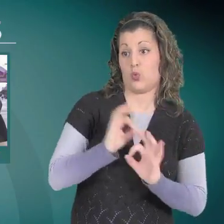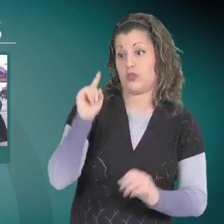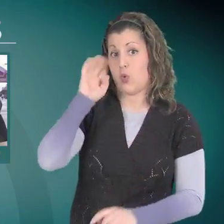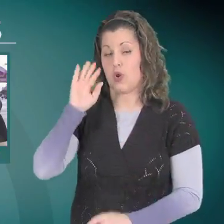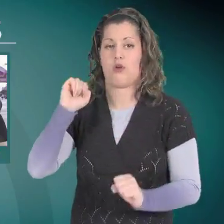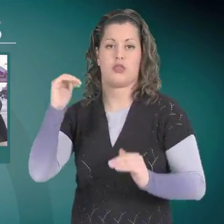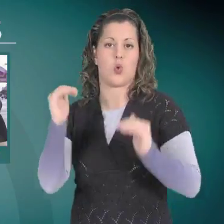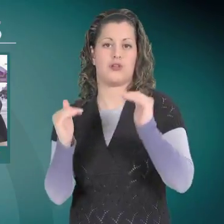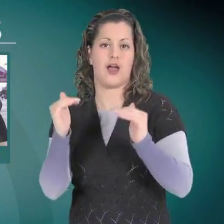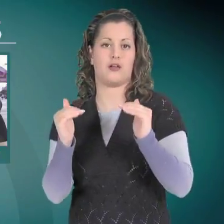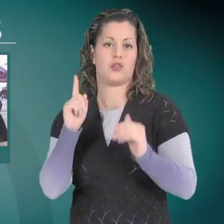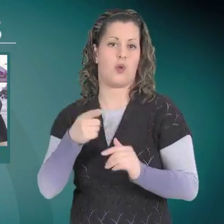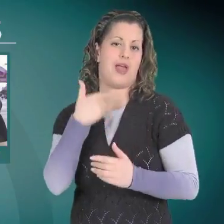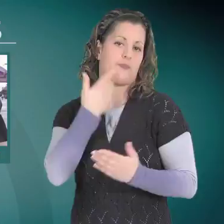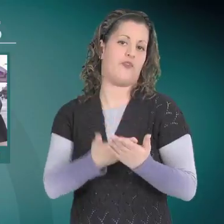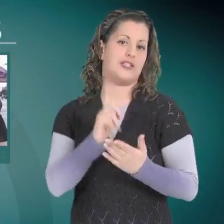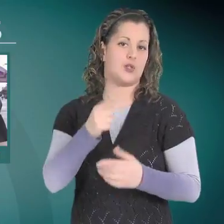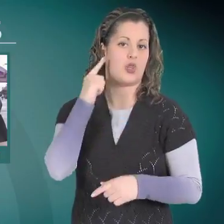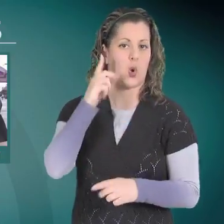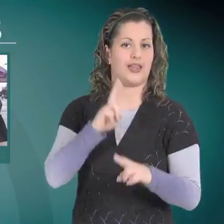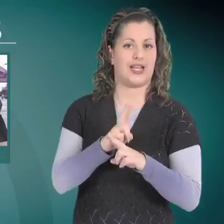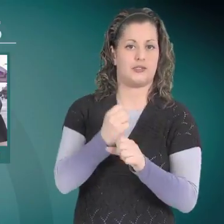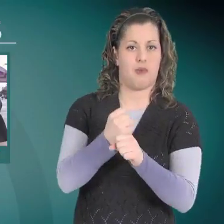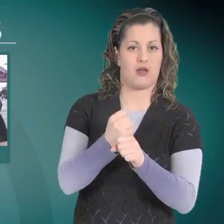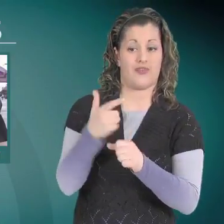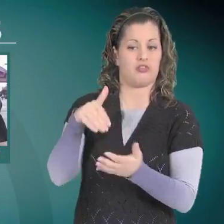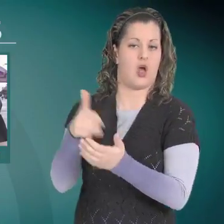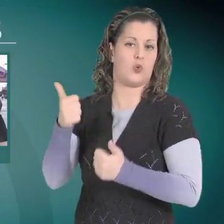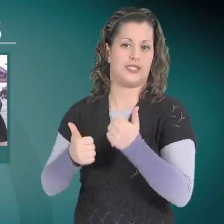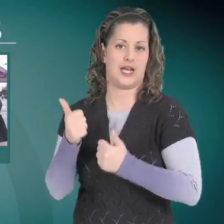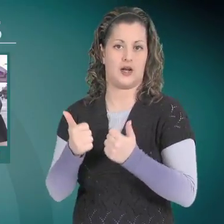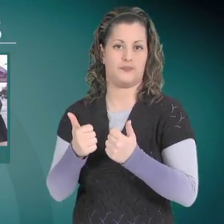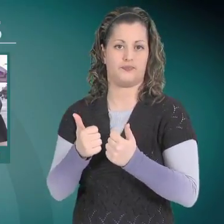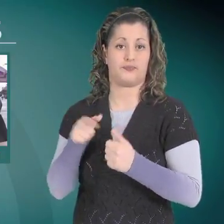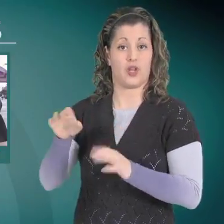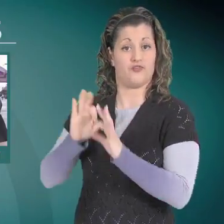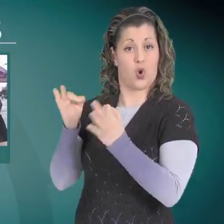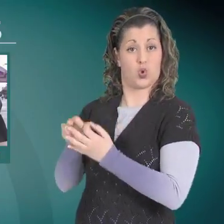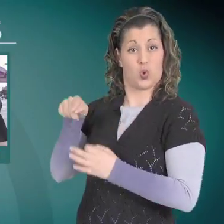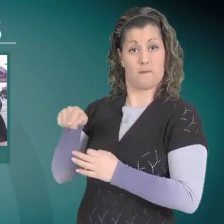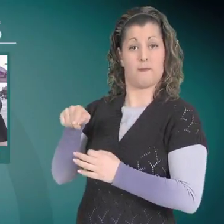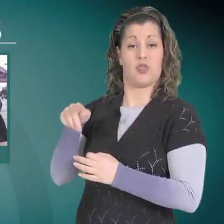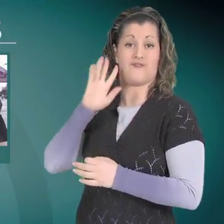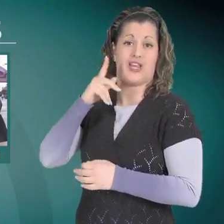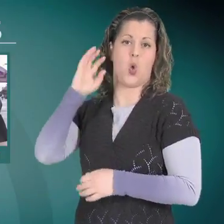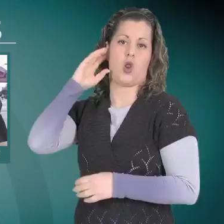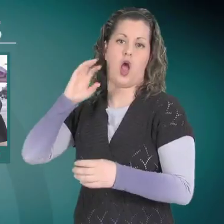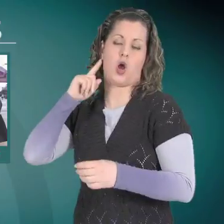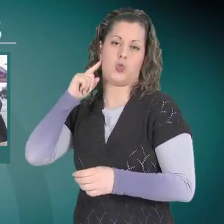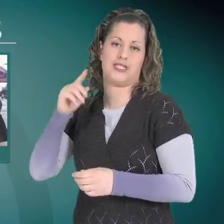diesem grund empfiehlt sie den hörtest durchzuführen wenn unsicherheiten bestehen viele hörakustiker sind mitglieder des forums